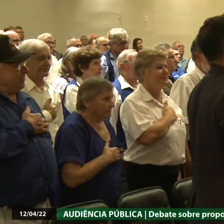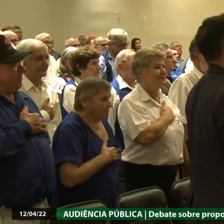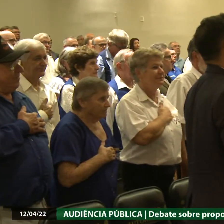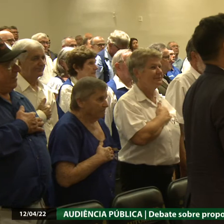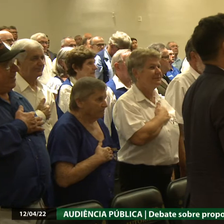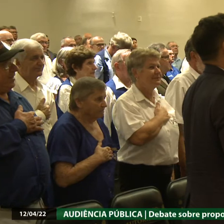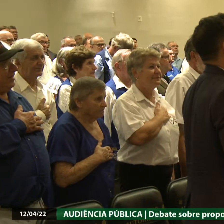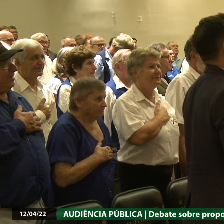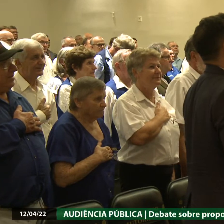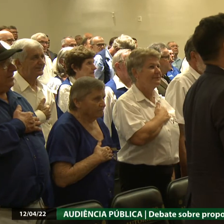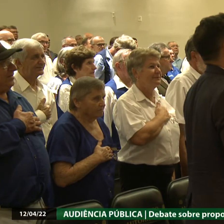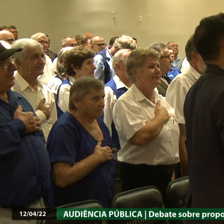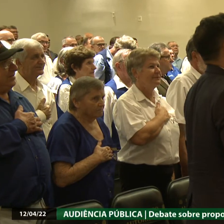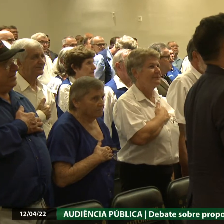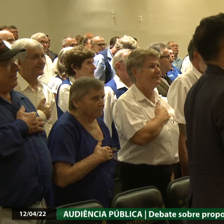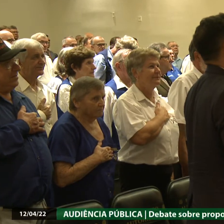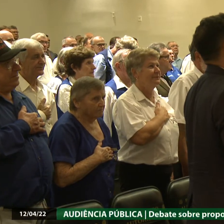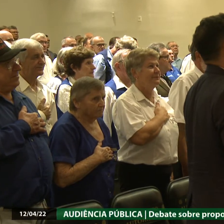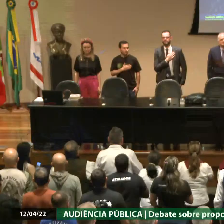E aí